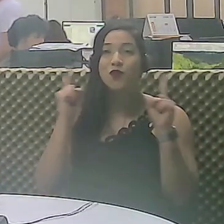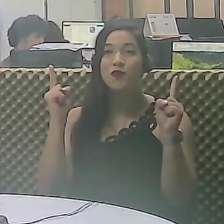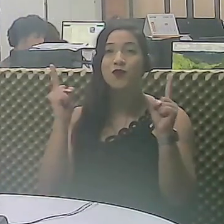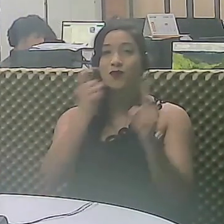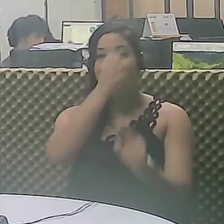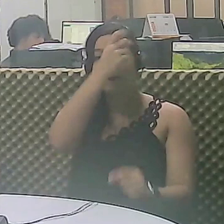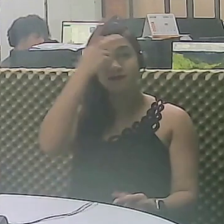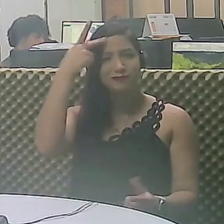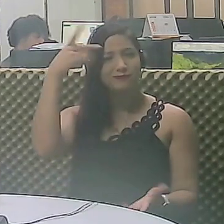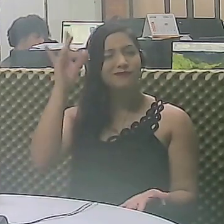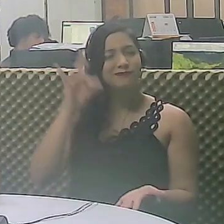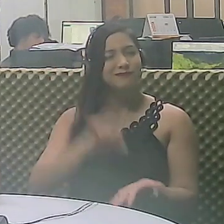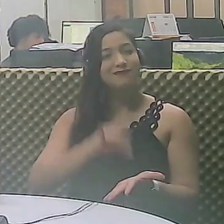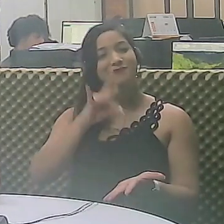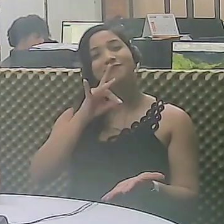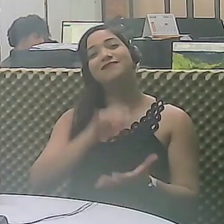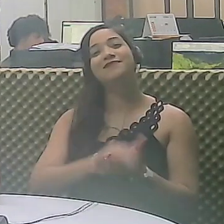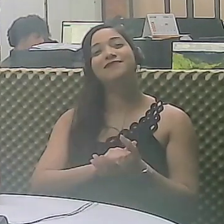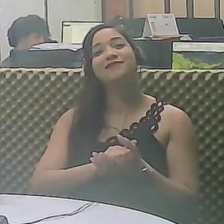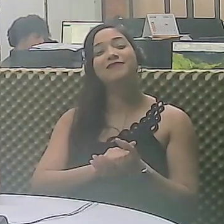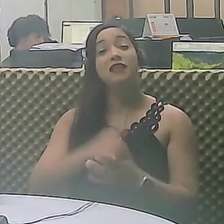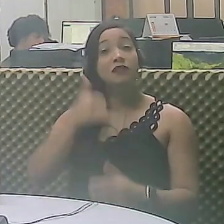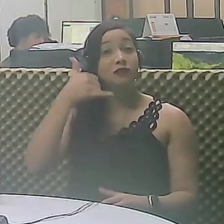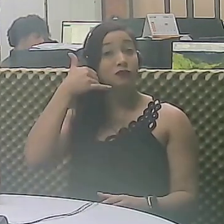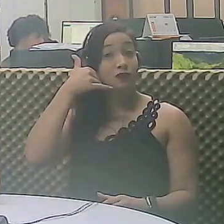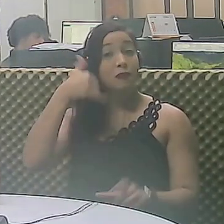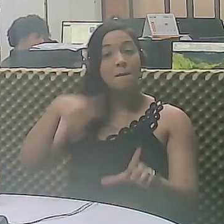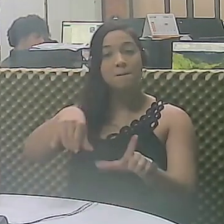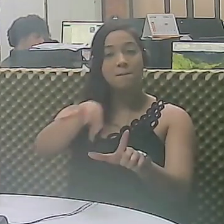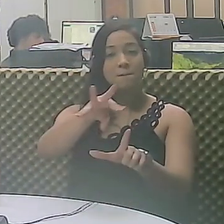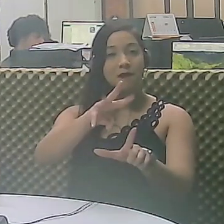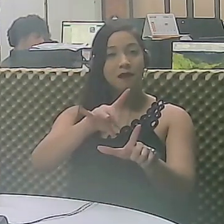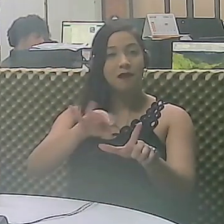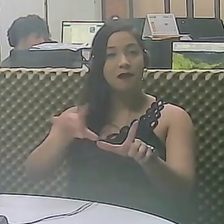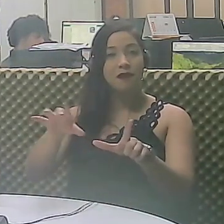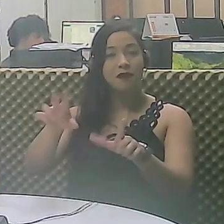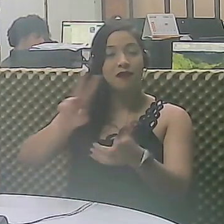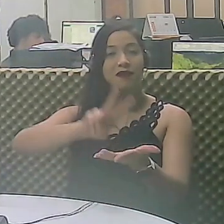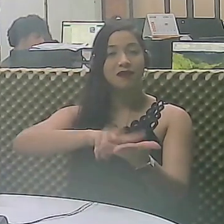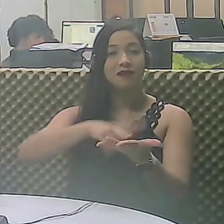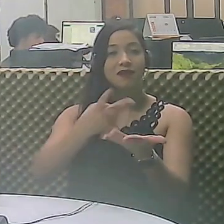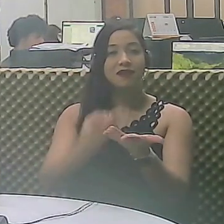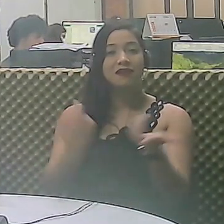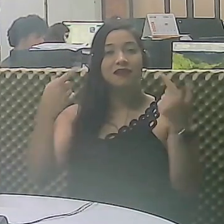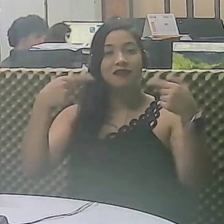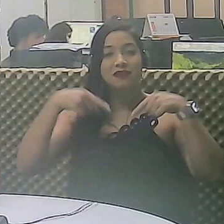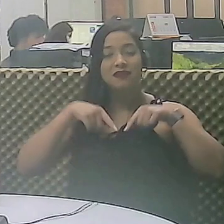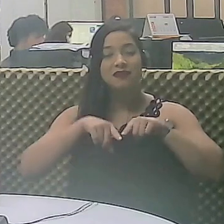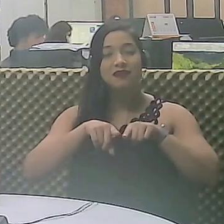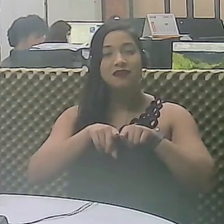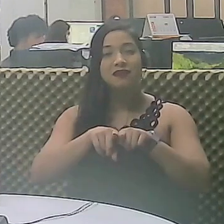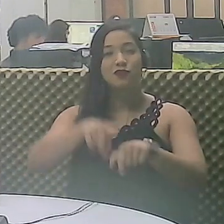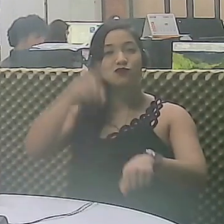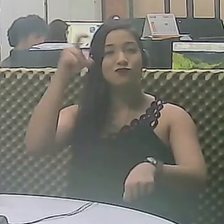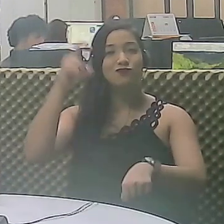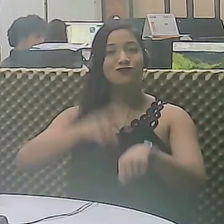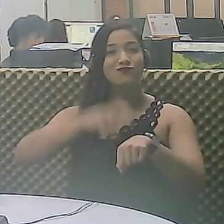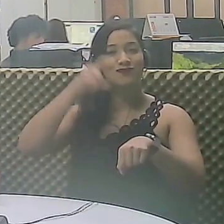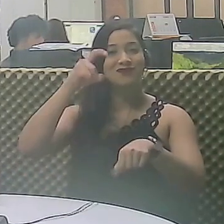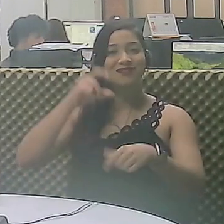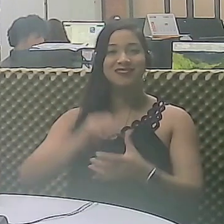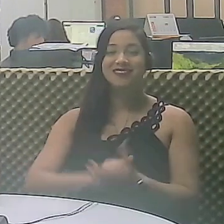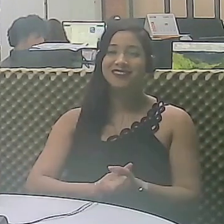Prefeitura. Todos mesmo. Basta apontar a câmera para o QR Code que a tradução será simultânea e em tempo